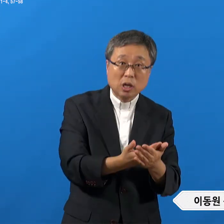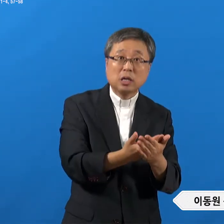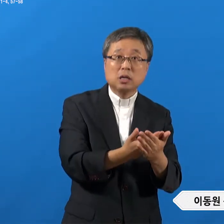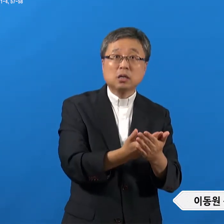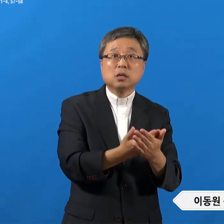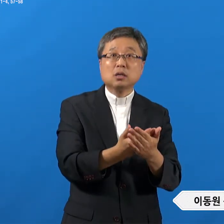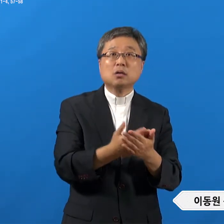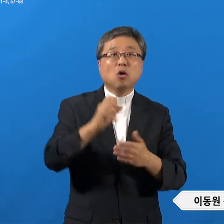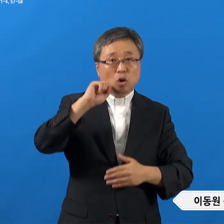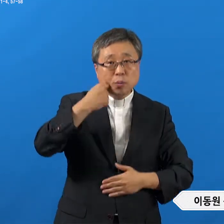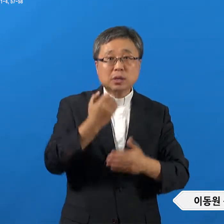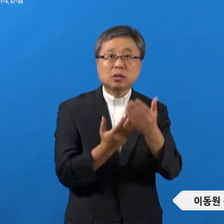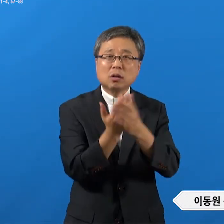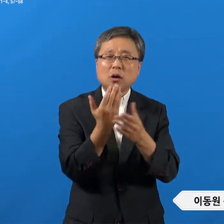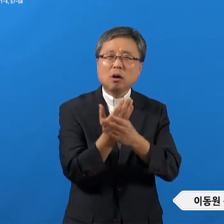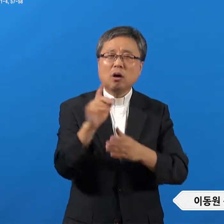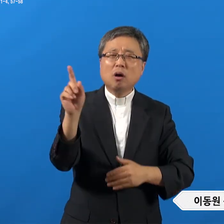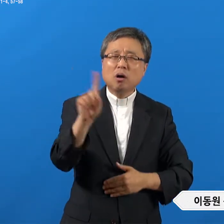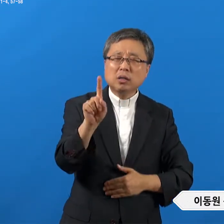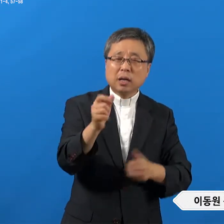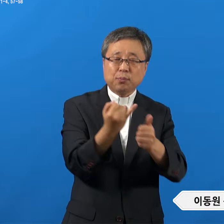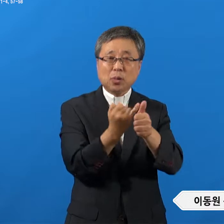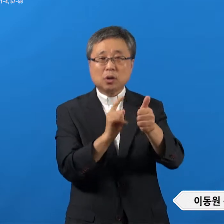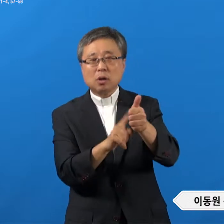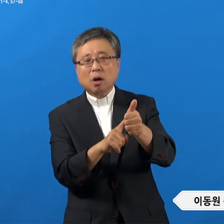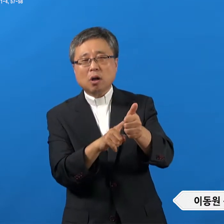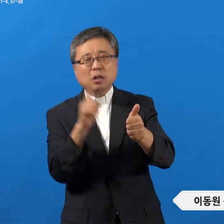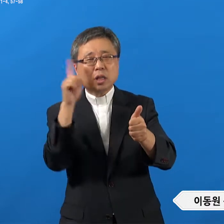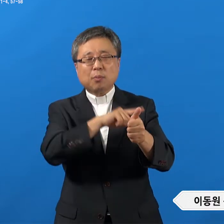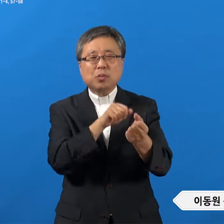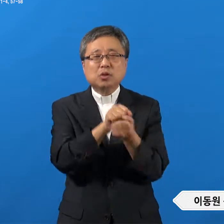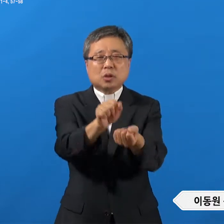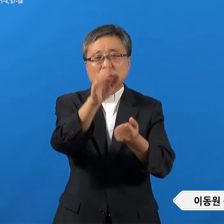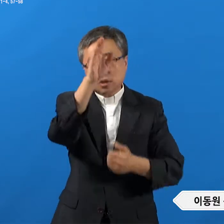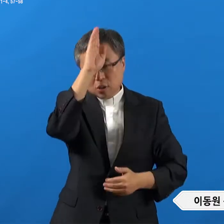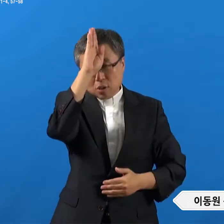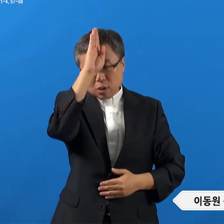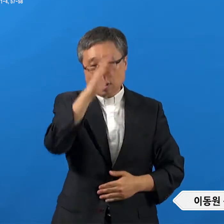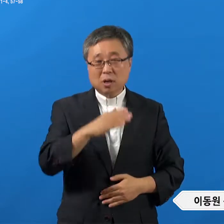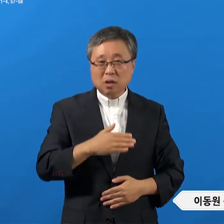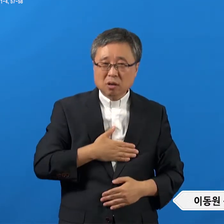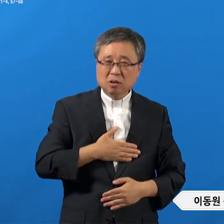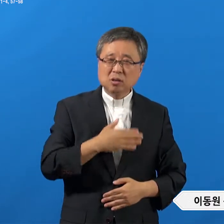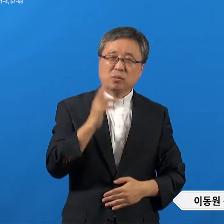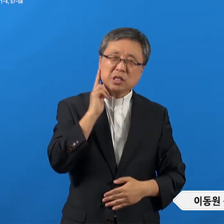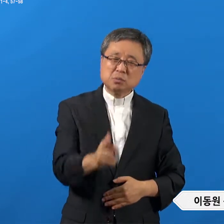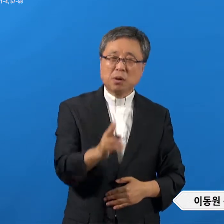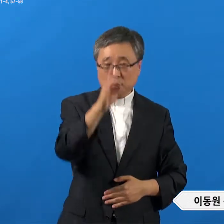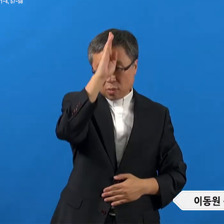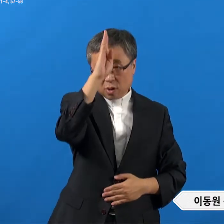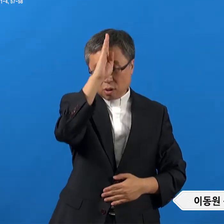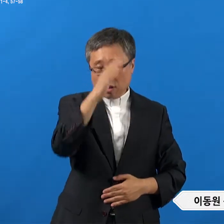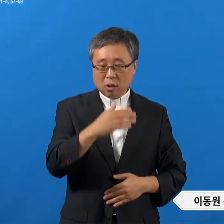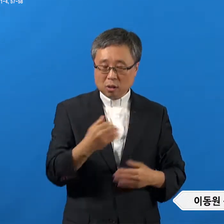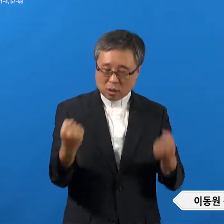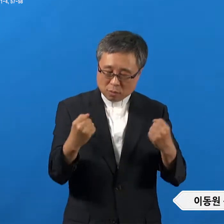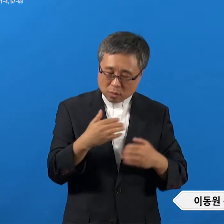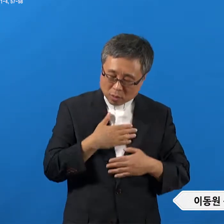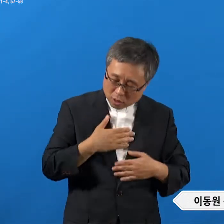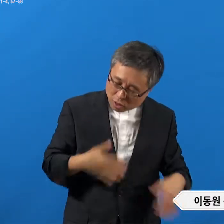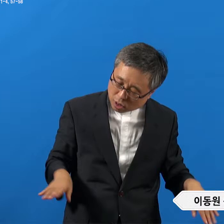빌이 어느 날 고약한 전염병에 걸렸어요. 단의 구충이라는 그런 병에 걸렸습니다. 무력감에